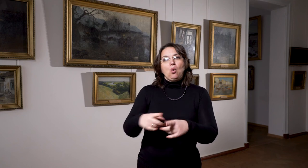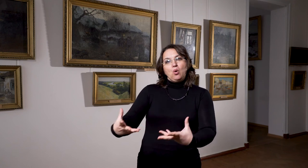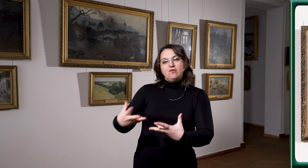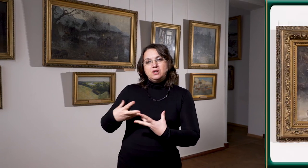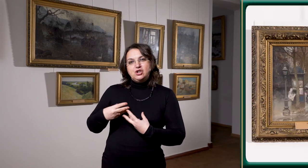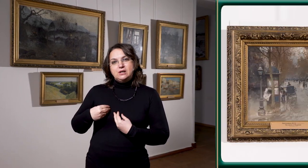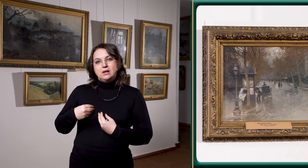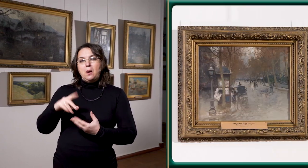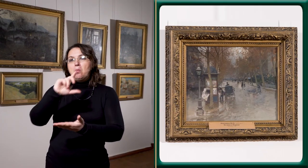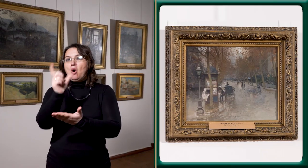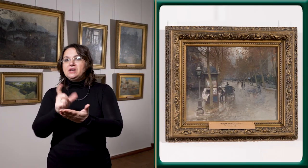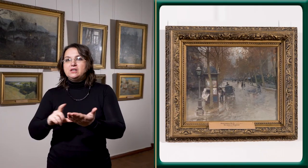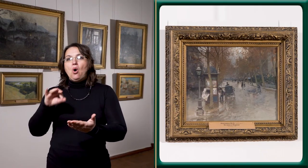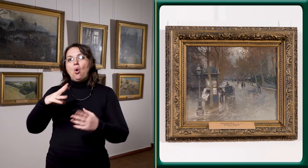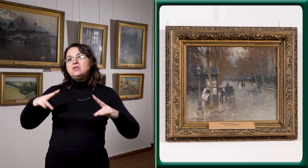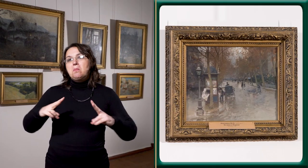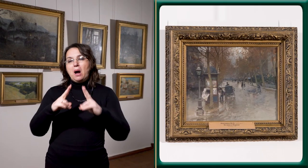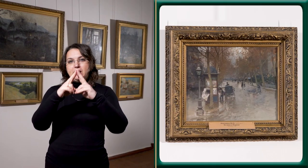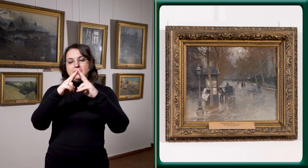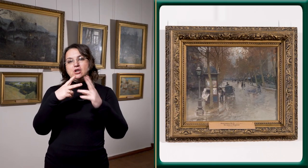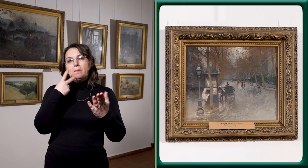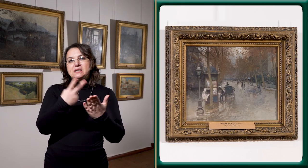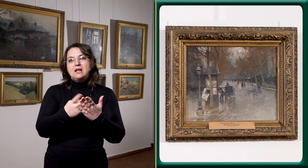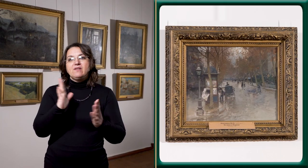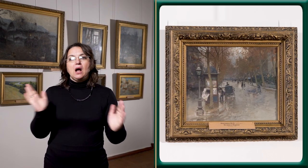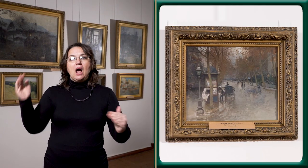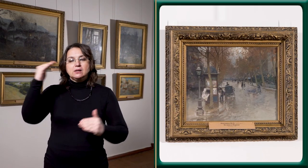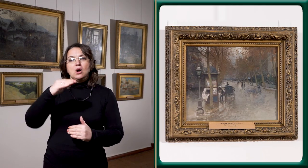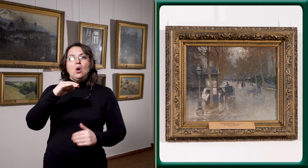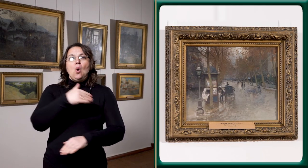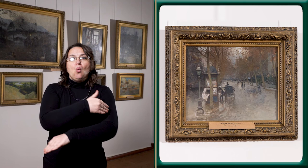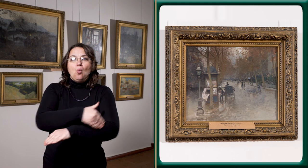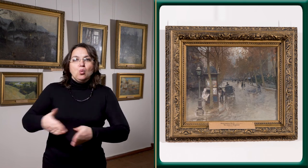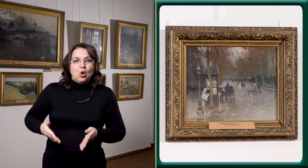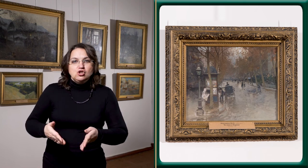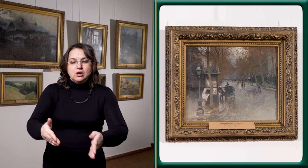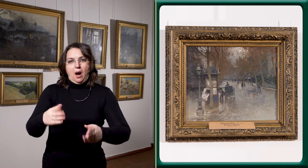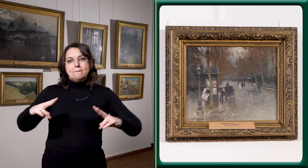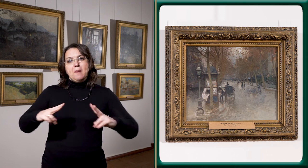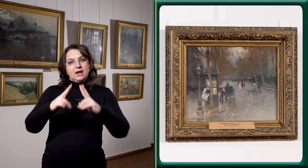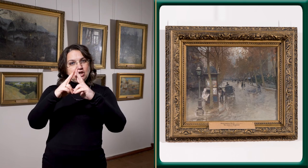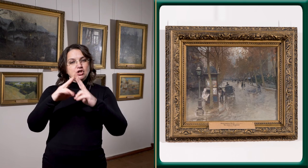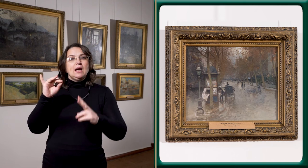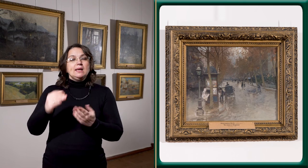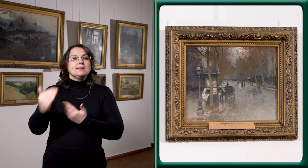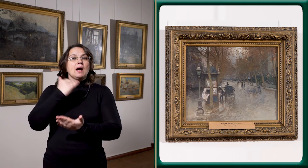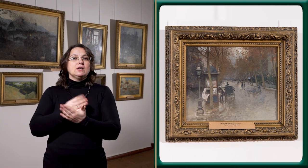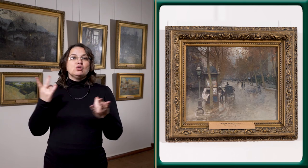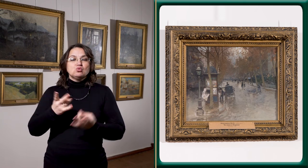Парижа». И, наконец, нужно вспомнить, что художник Левченко был мастером интерьера. Картина «Уголок